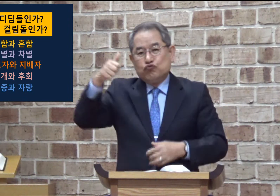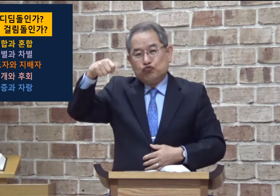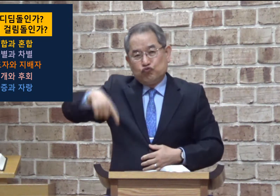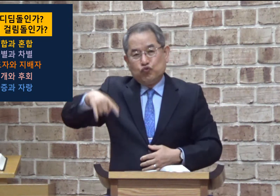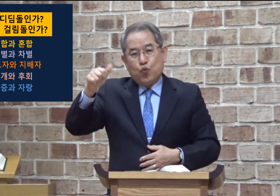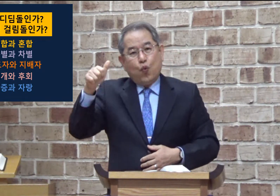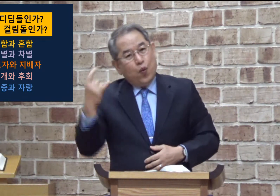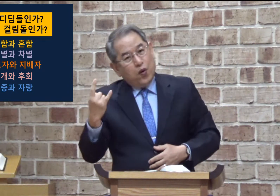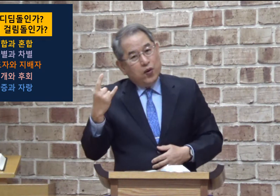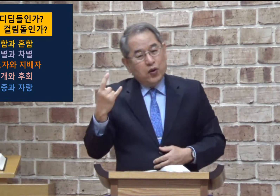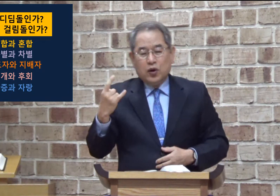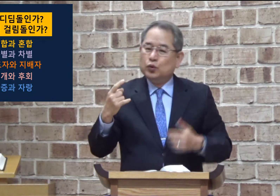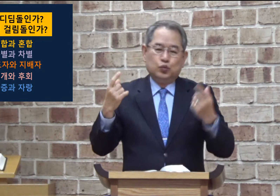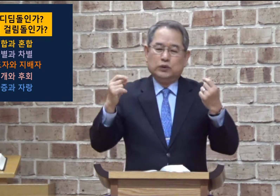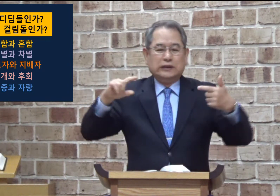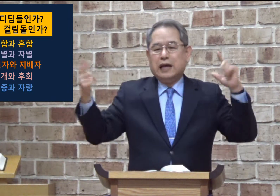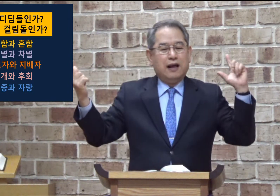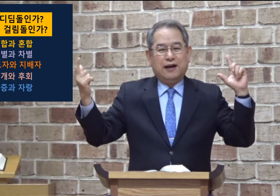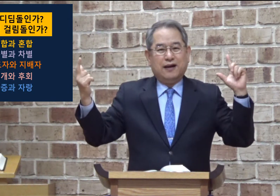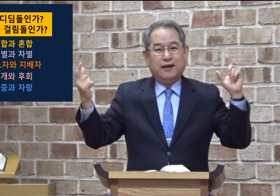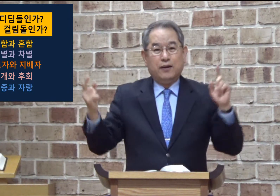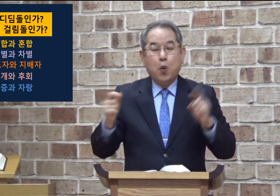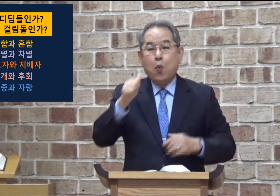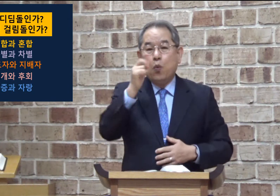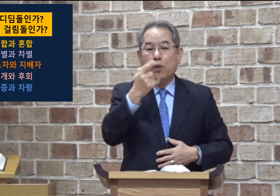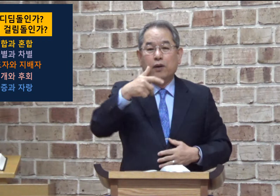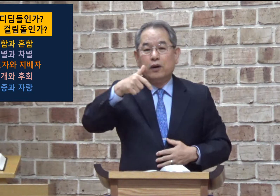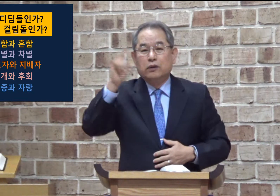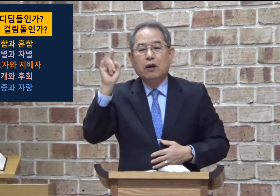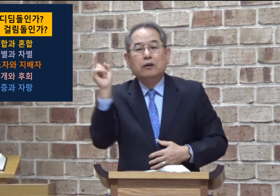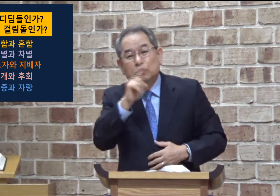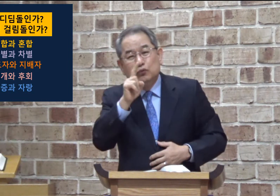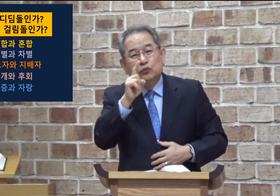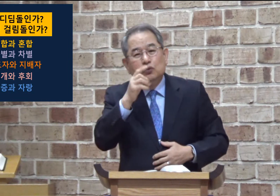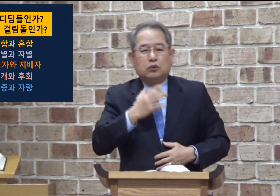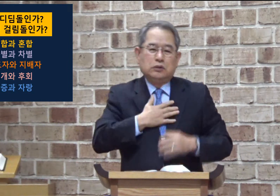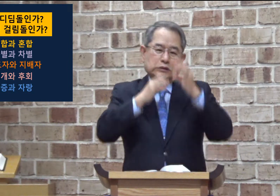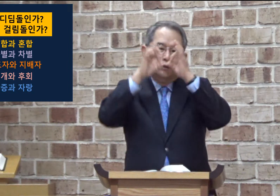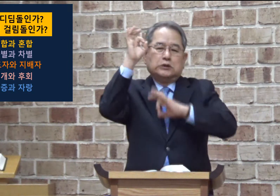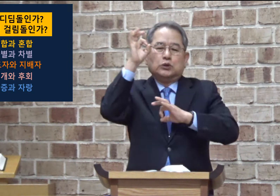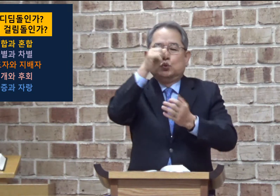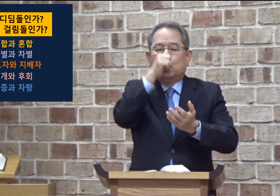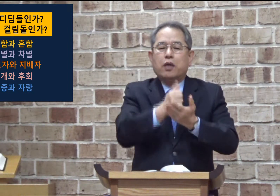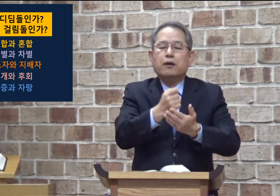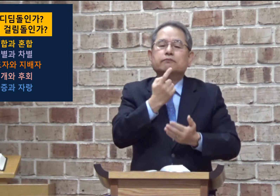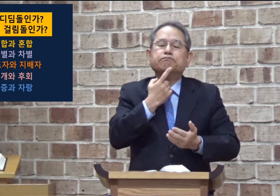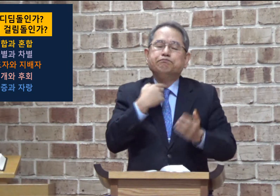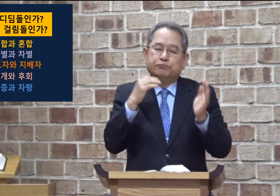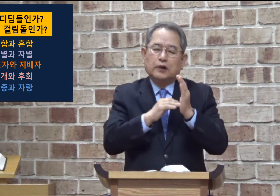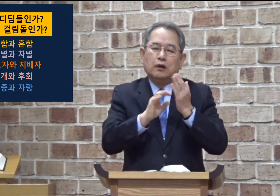내가 잘못했구나 하나님 앞에 고백하고 용서를 빈 다음에 끊는 것입니다.